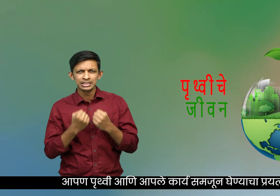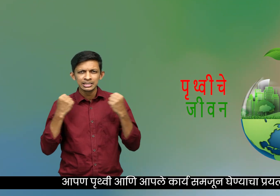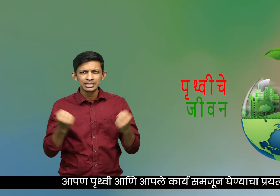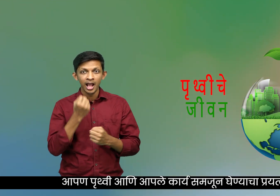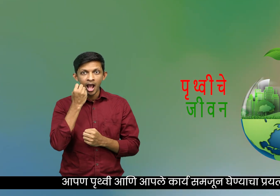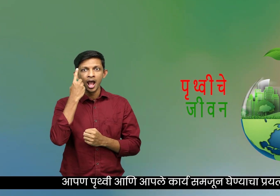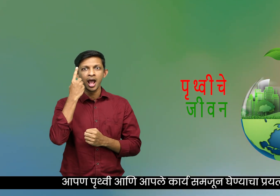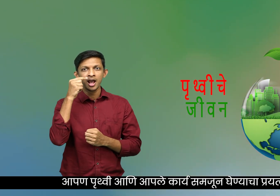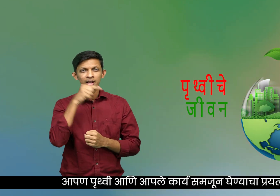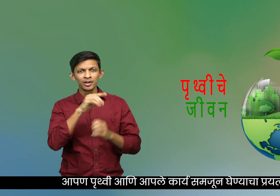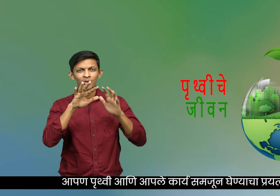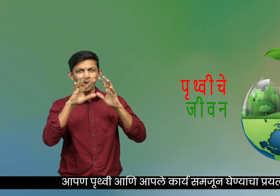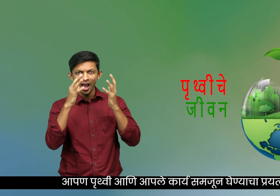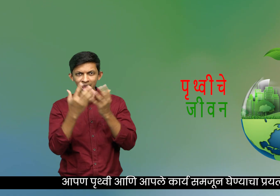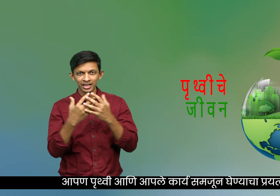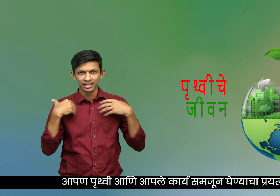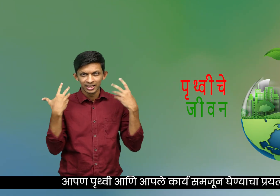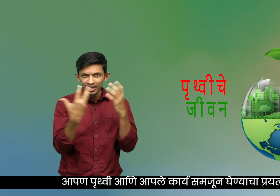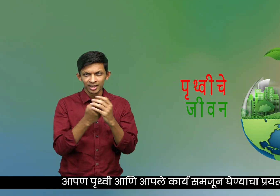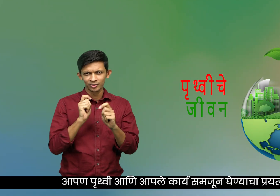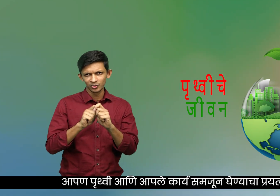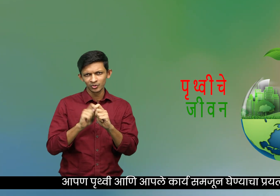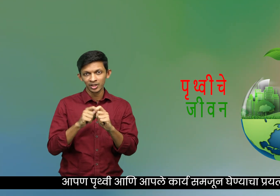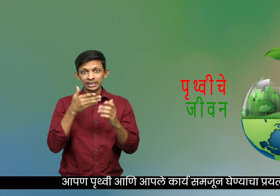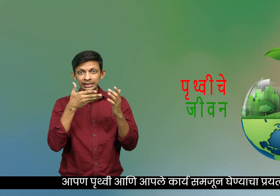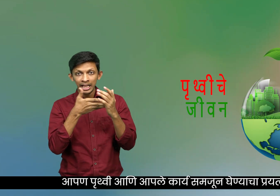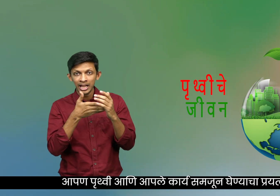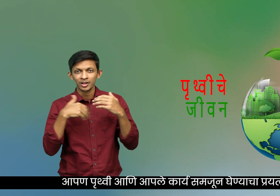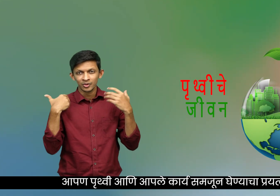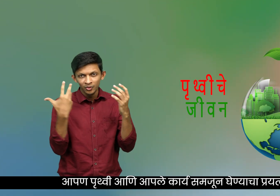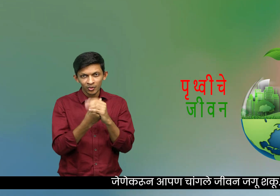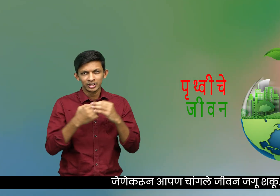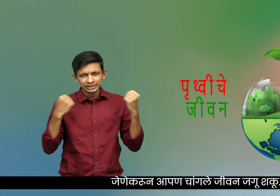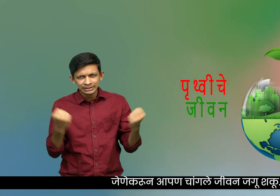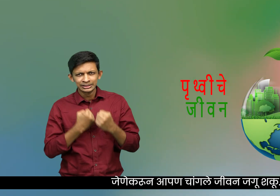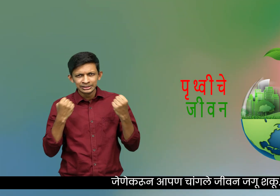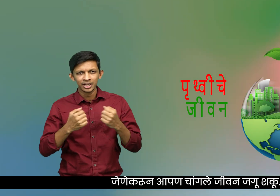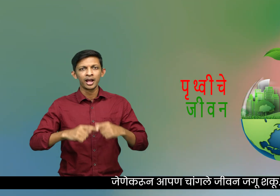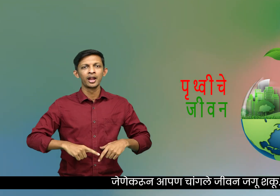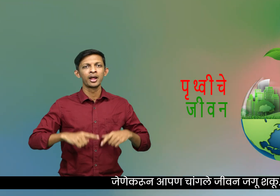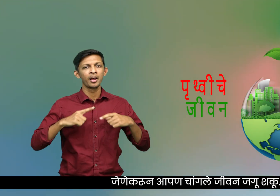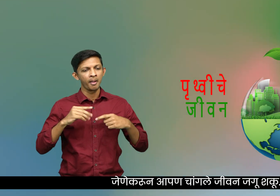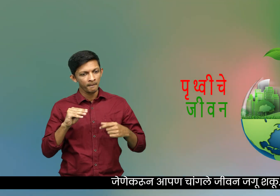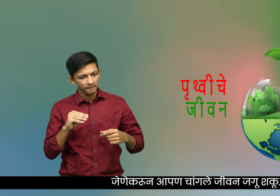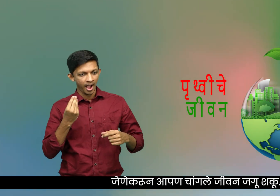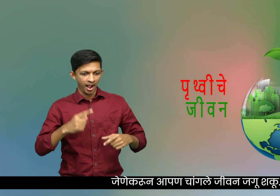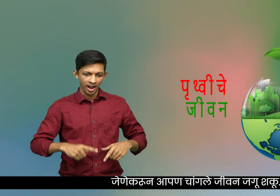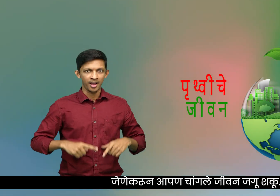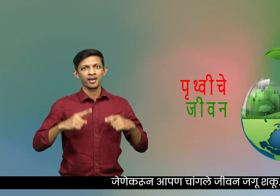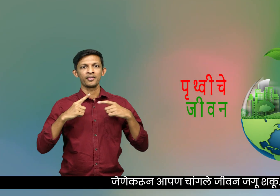आणि आपले कार्य समजून घेण्याचा प्रयत्न केला आहे जेणेकरून आपण चांगले जीवन जगू